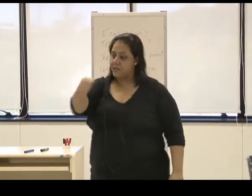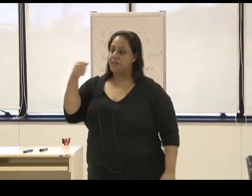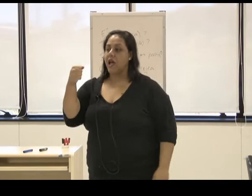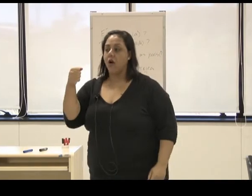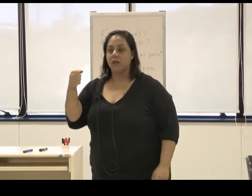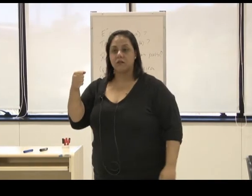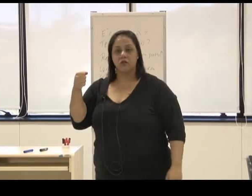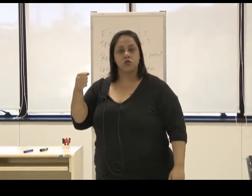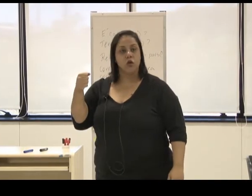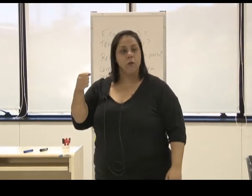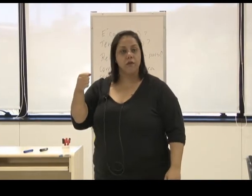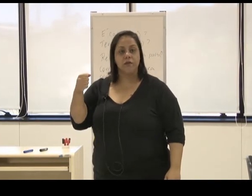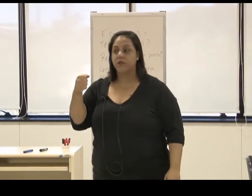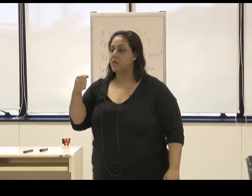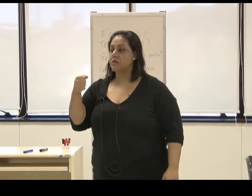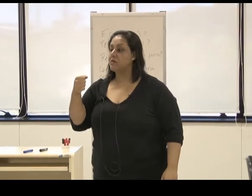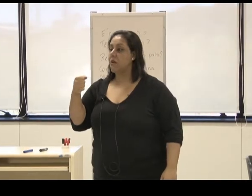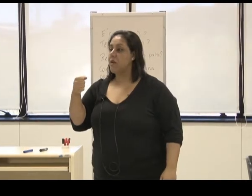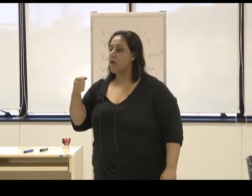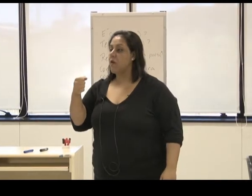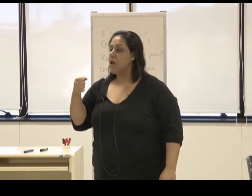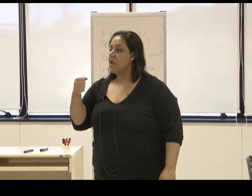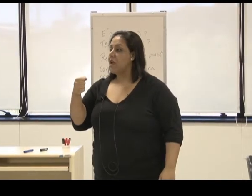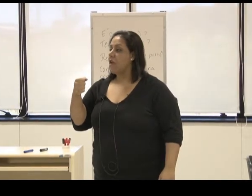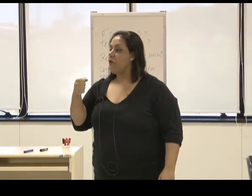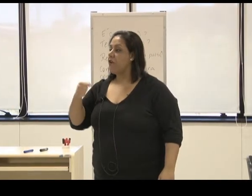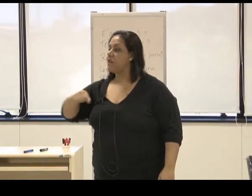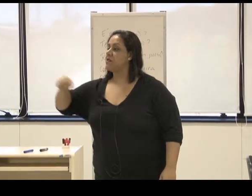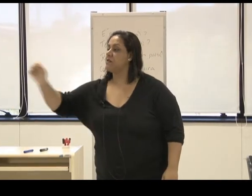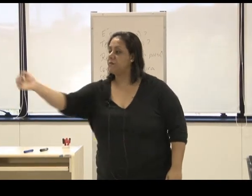sinal, que é sinal de chopp, vocês não sabiam. O que eu fiz?